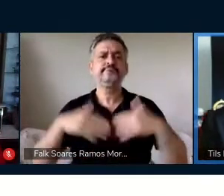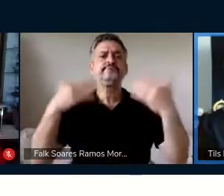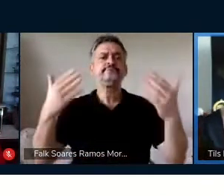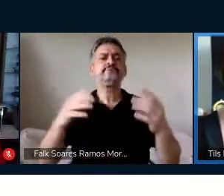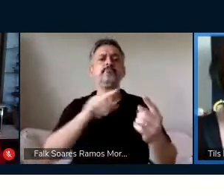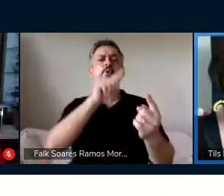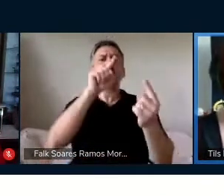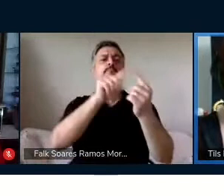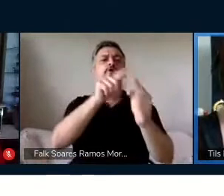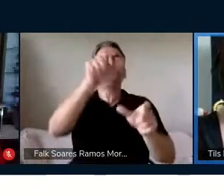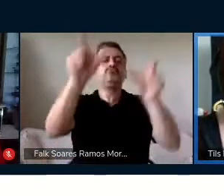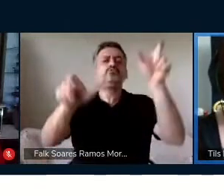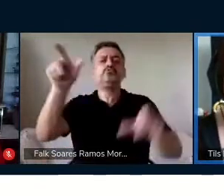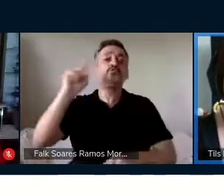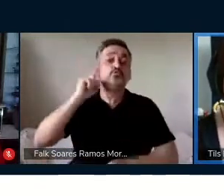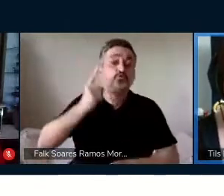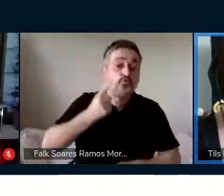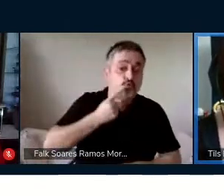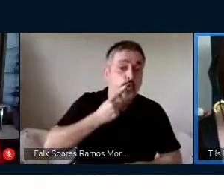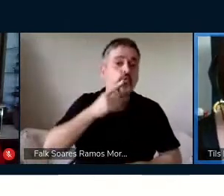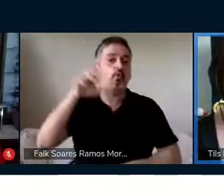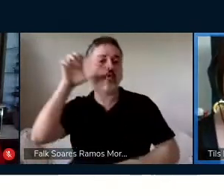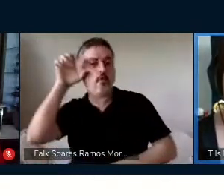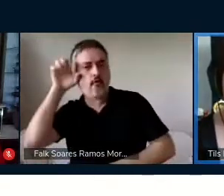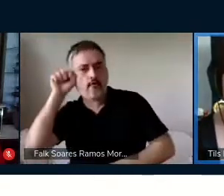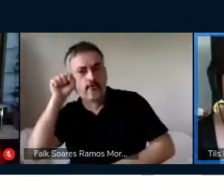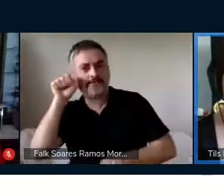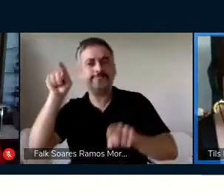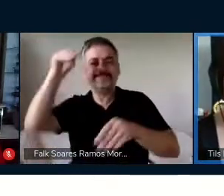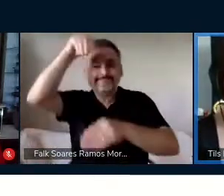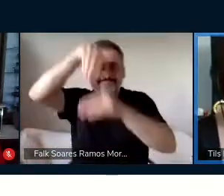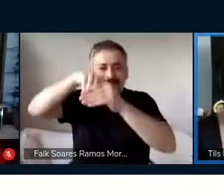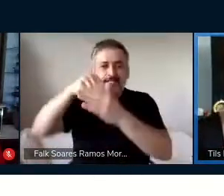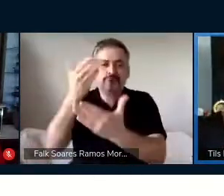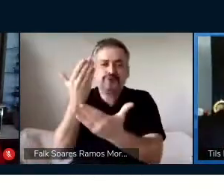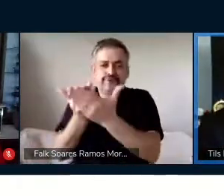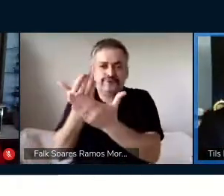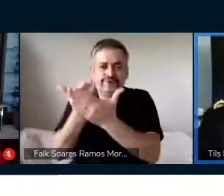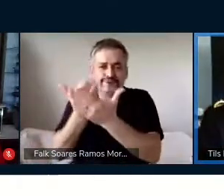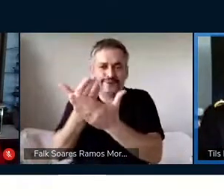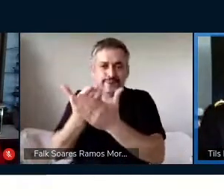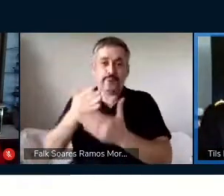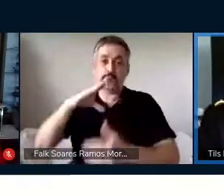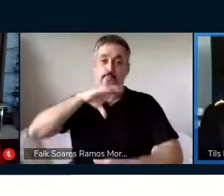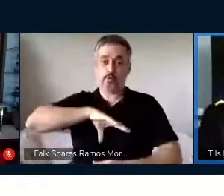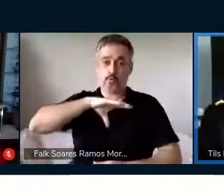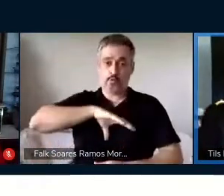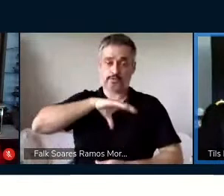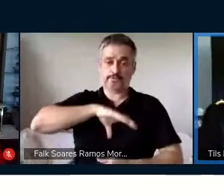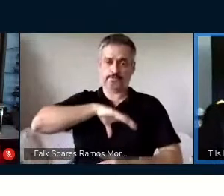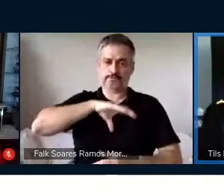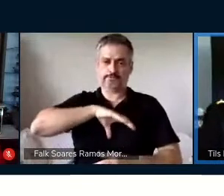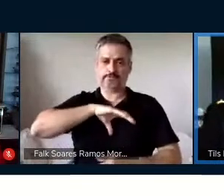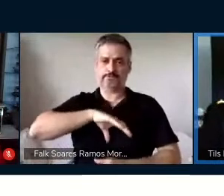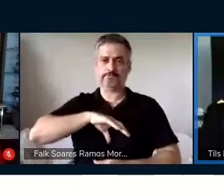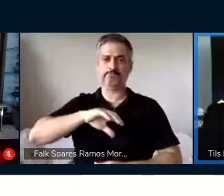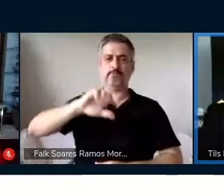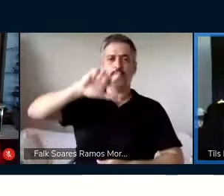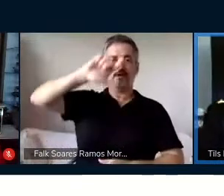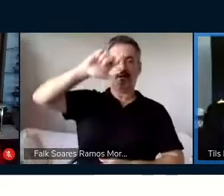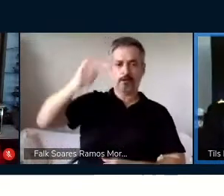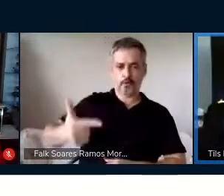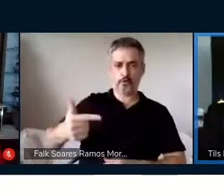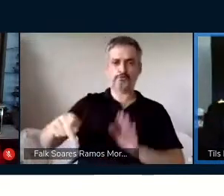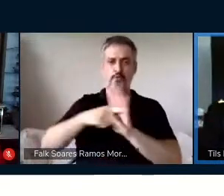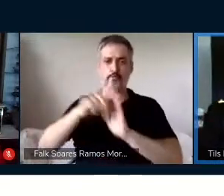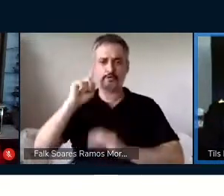como L2 para surdos. O público-alvo são surdos e não surdos que estão em formação no